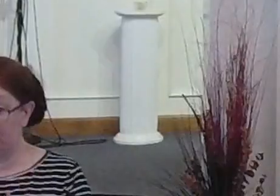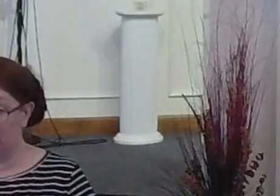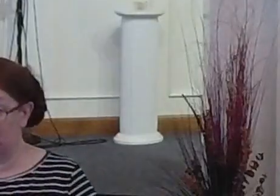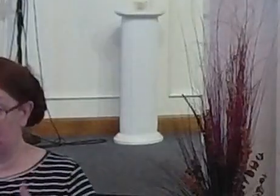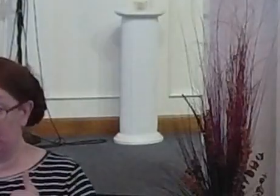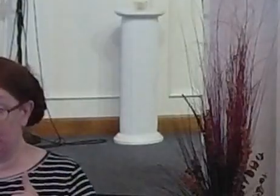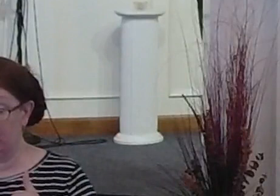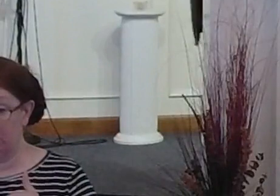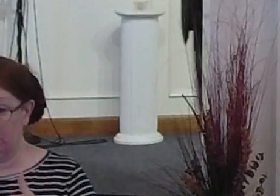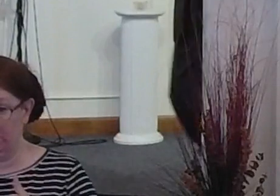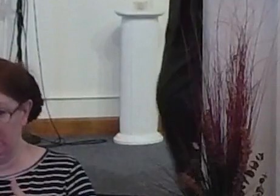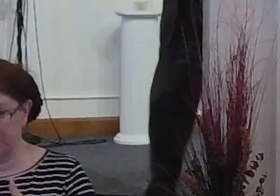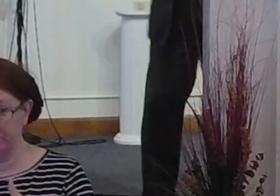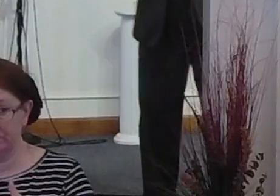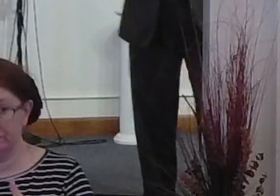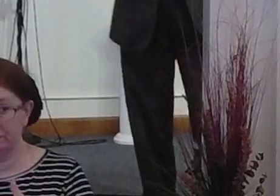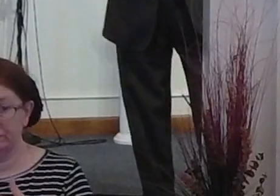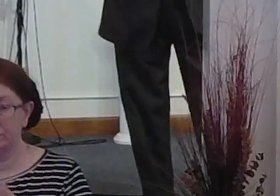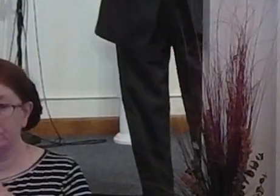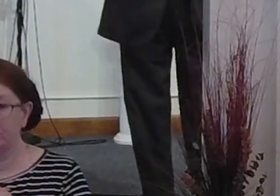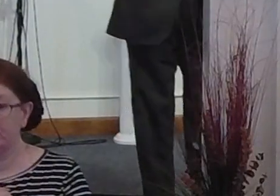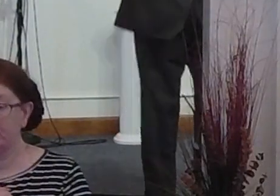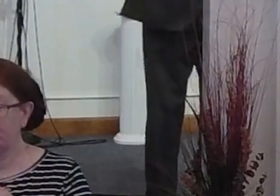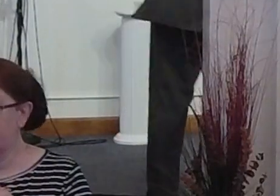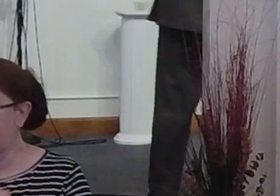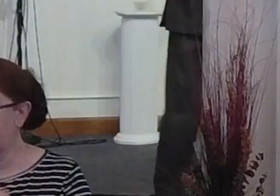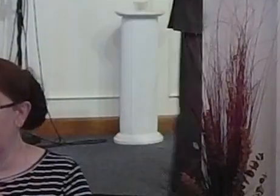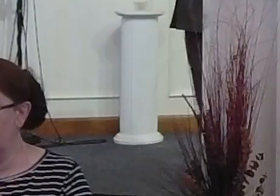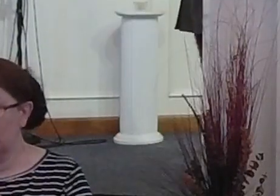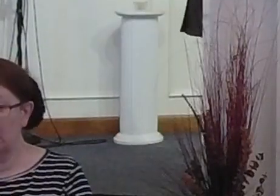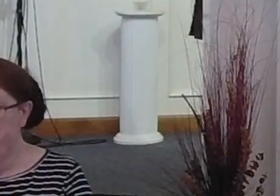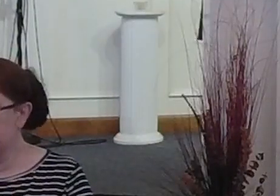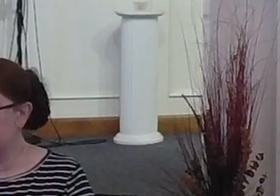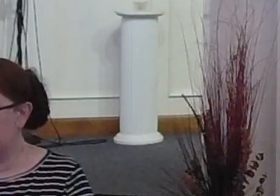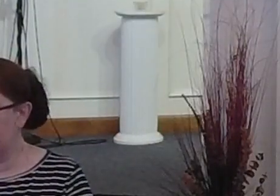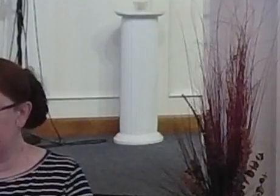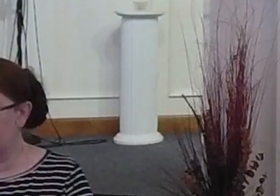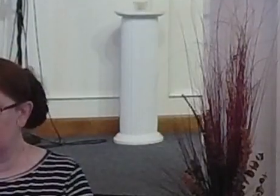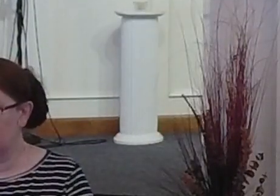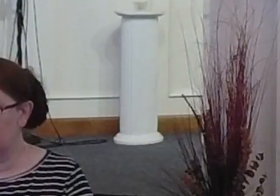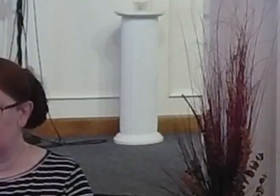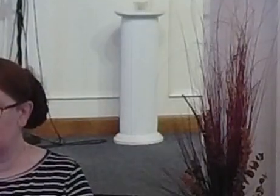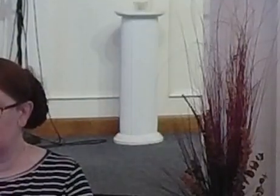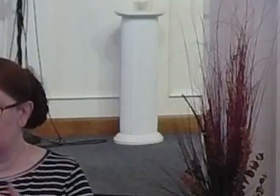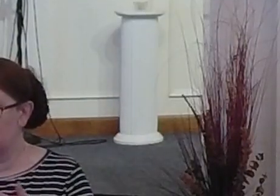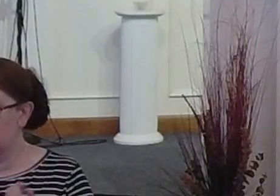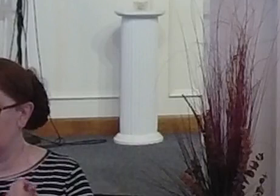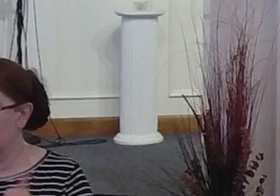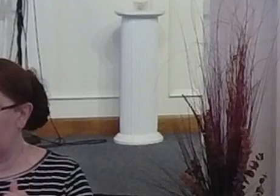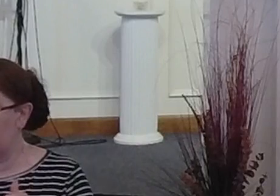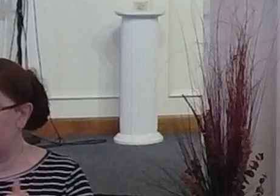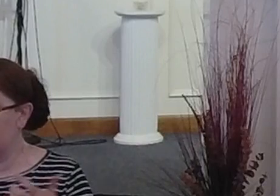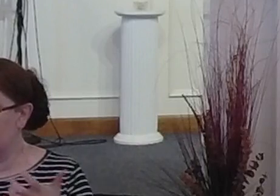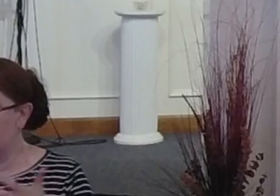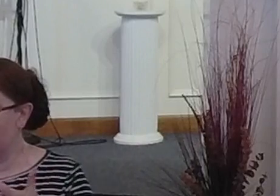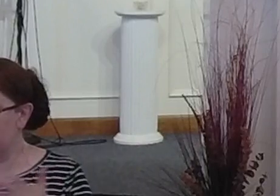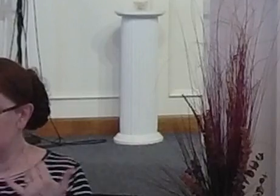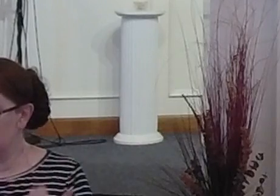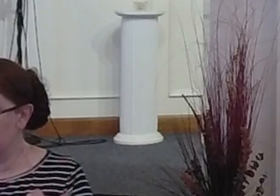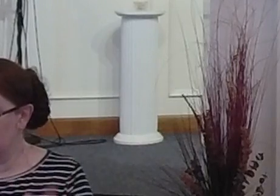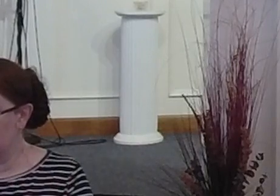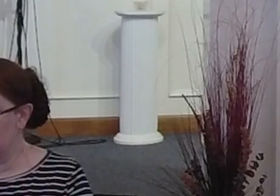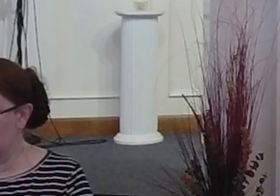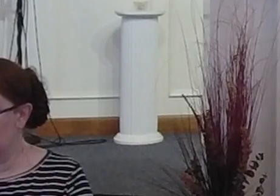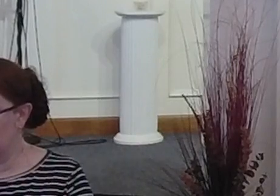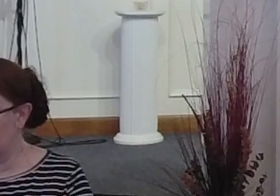para ponerla de acuerdo a su vida, con sus ideas, en lo que puede ser. Pero Dios, ¿sabes qué? A Dios no le importa